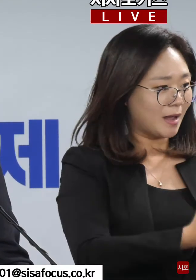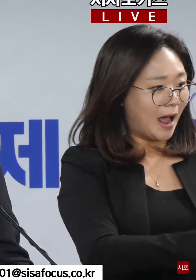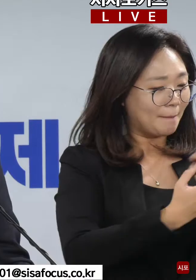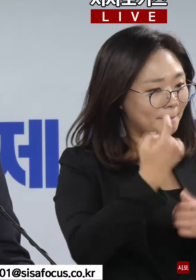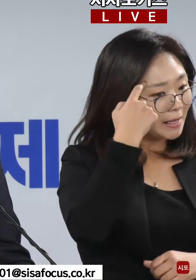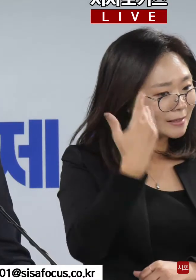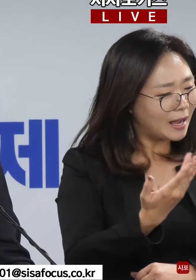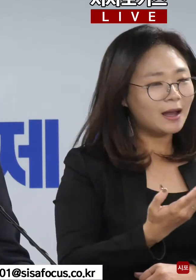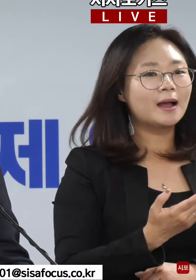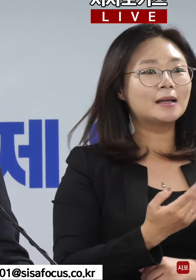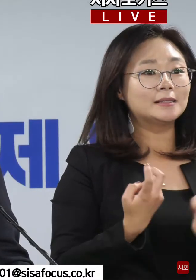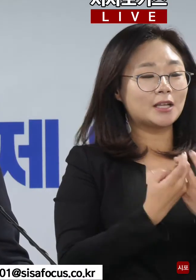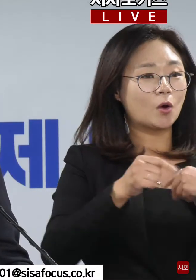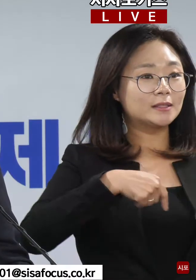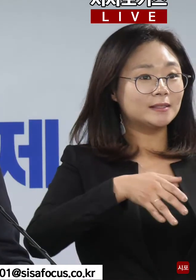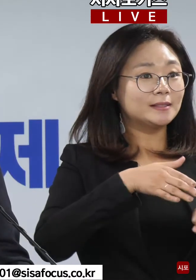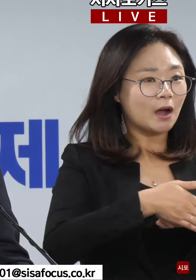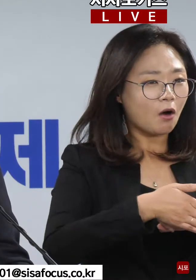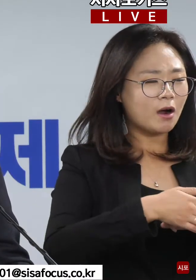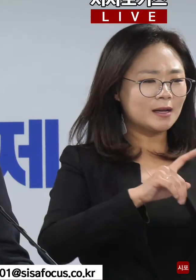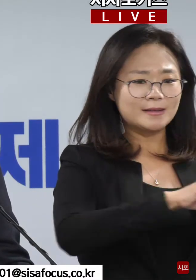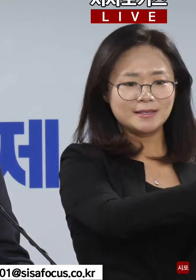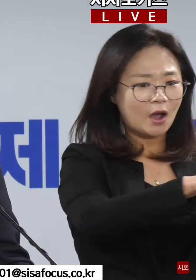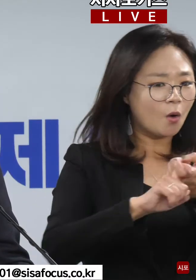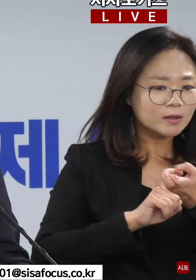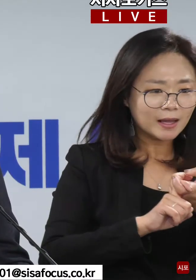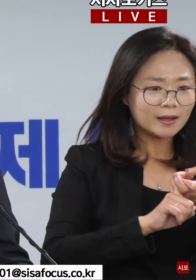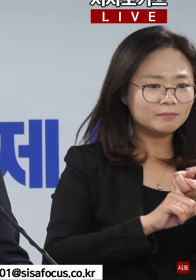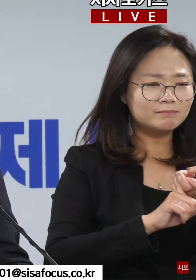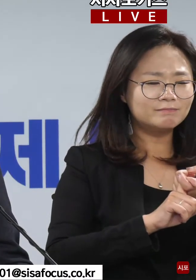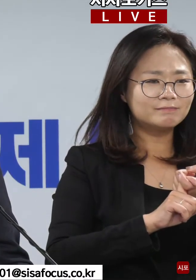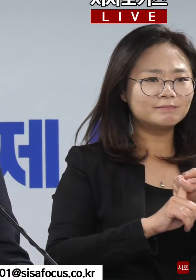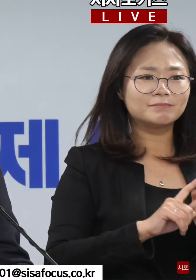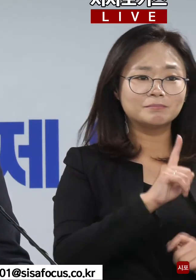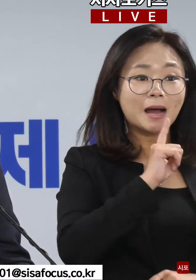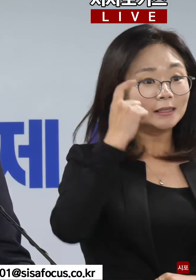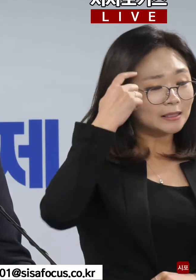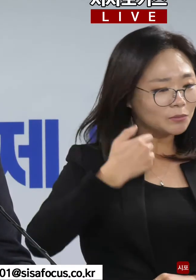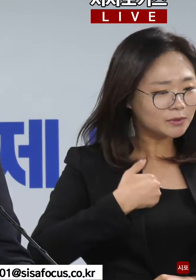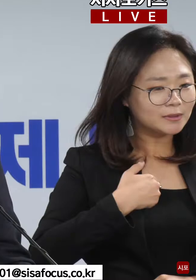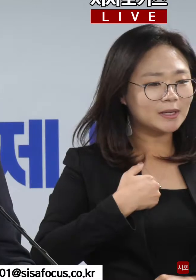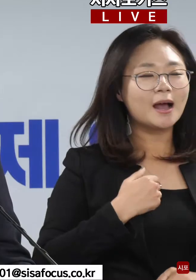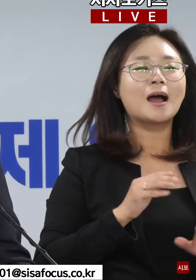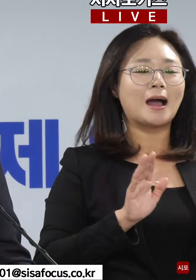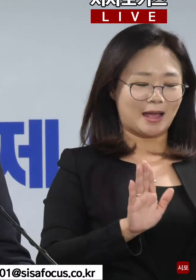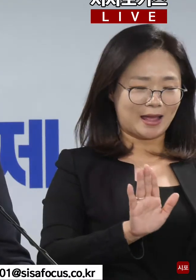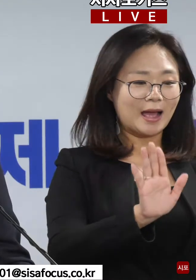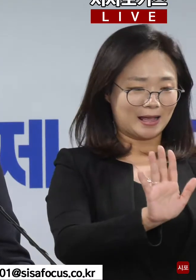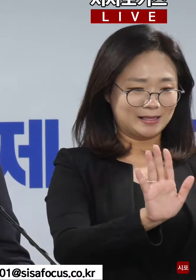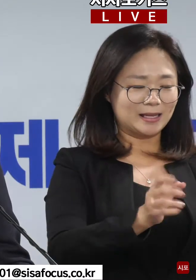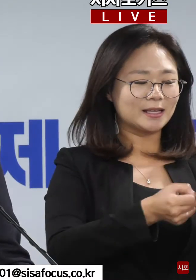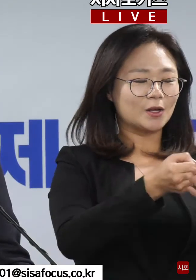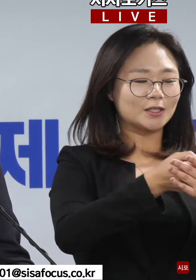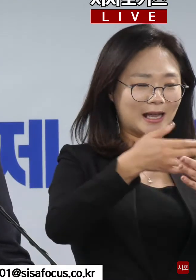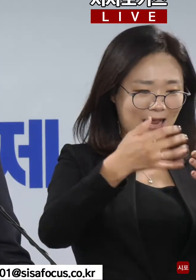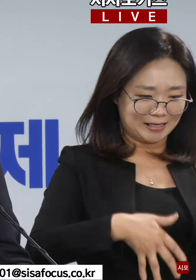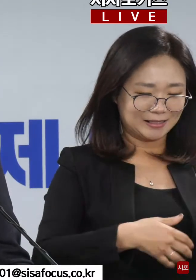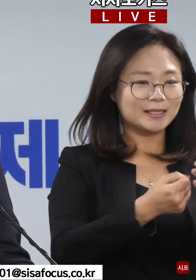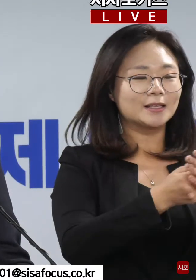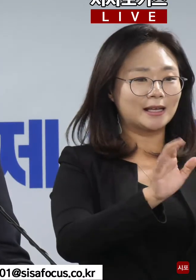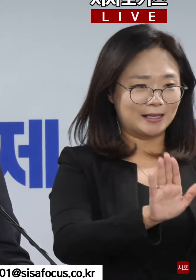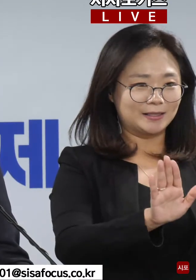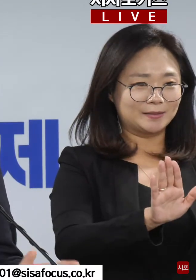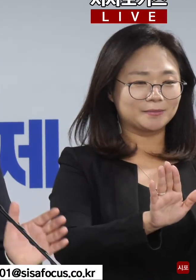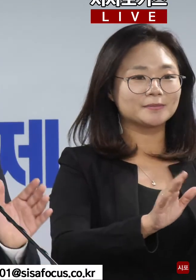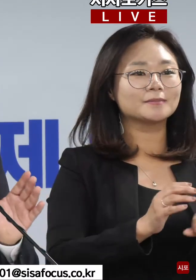가지 정치적 연대 연합을 얘기하는 거 아니냐 이런 말씀을 하시는데 아직 거기까지 저희가 구상한 건 아니라는